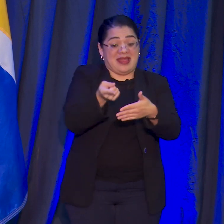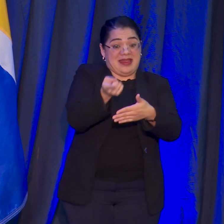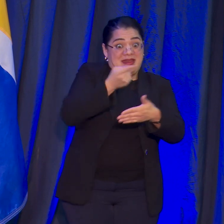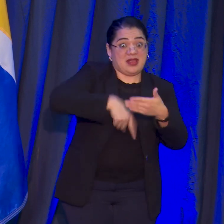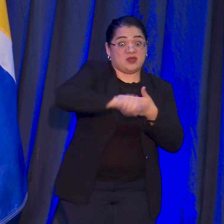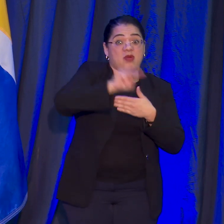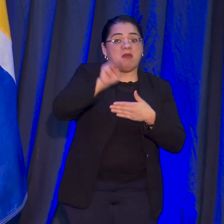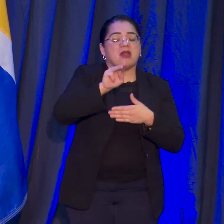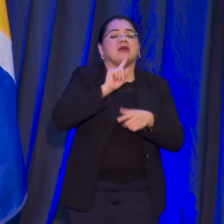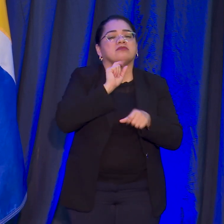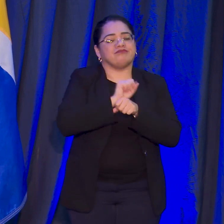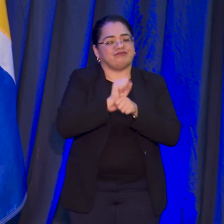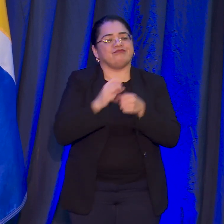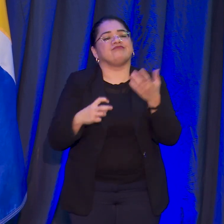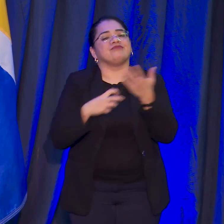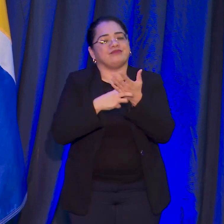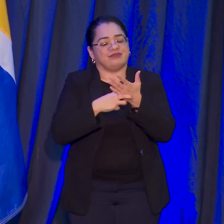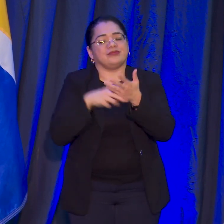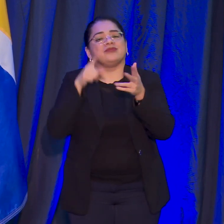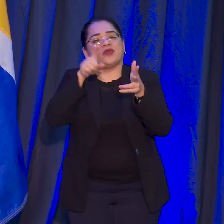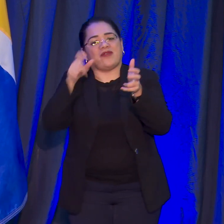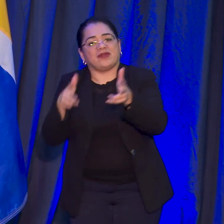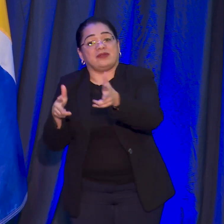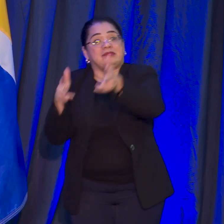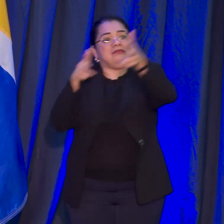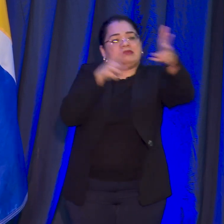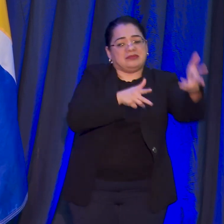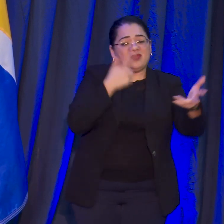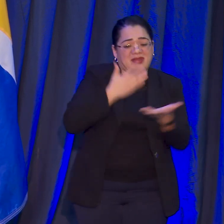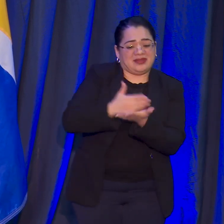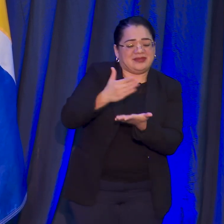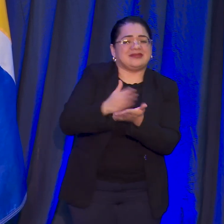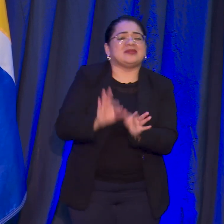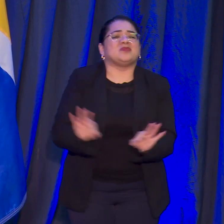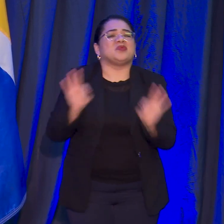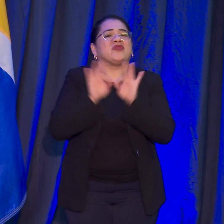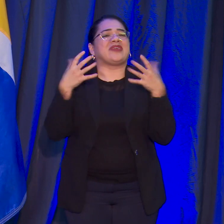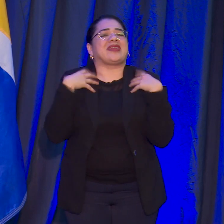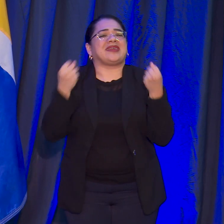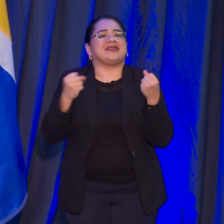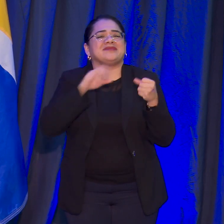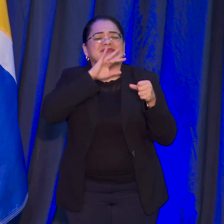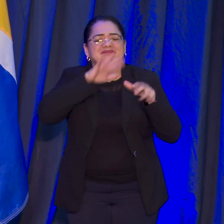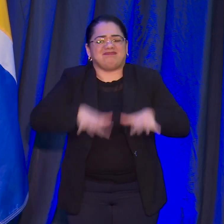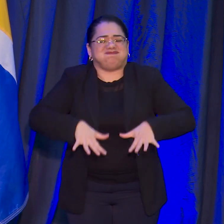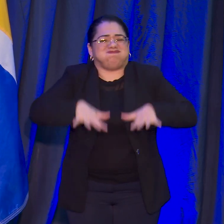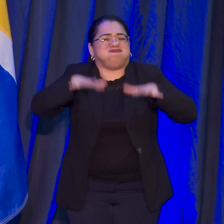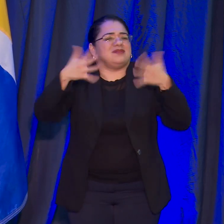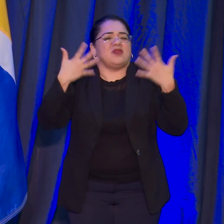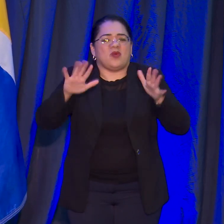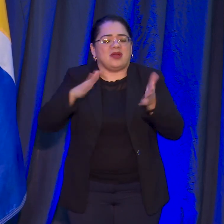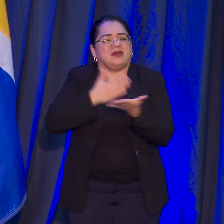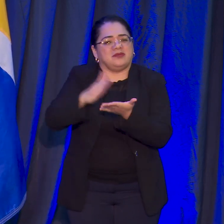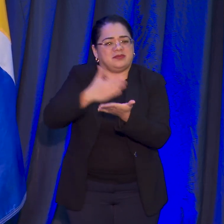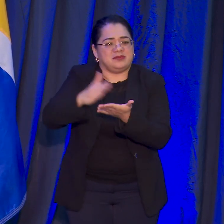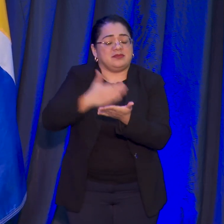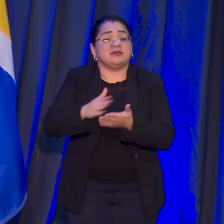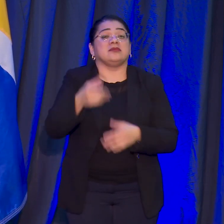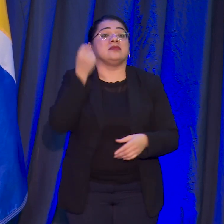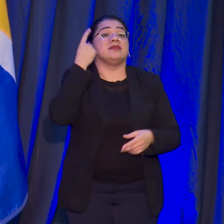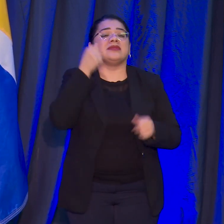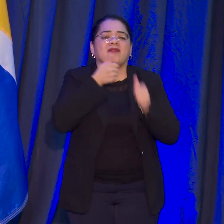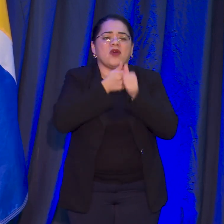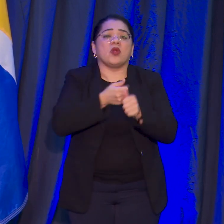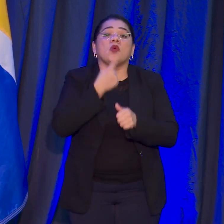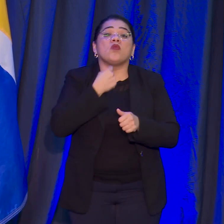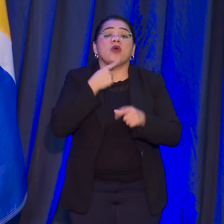se estacionen en los lugares donde va a pasar la barredora. También tienen que asegurarse de que no se estacionen en lugares donde está marcado como rojo